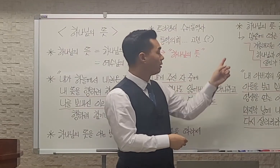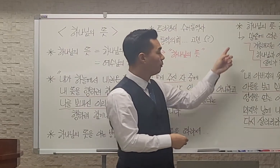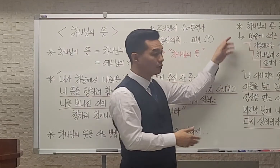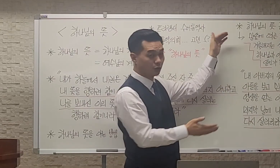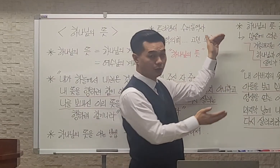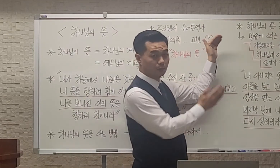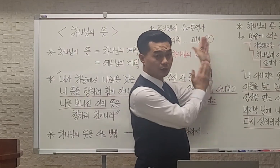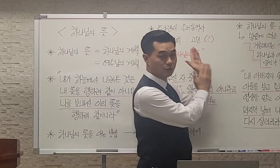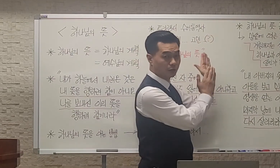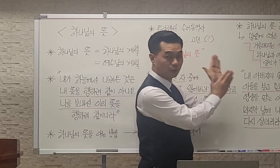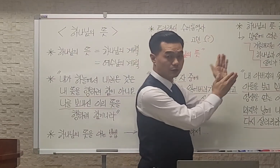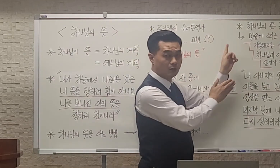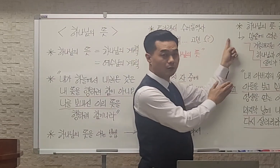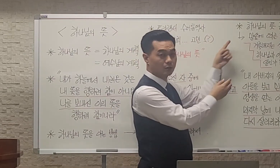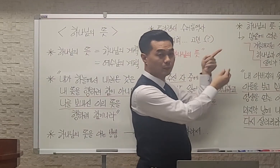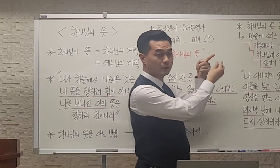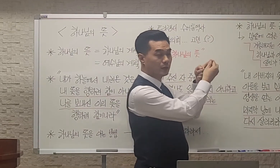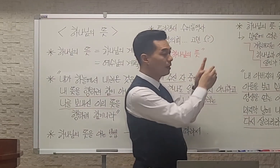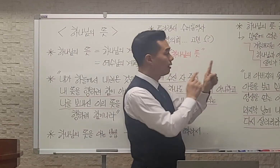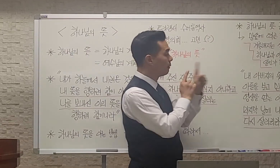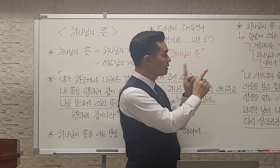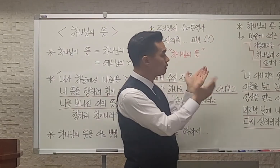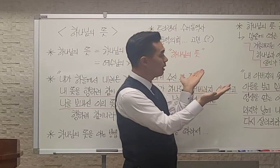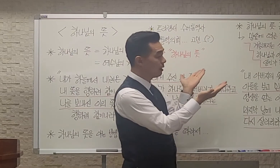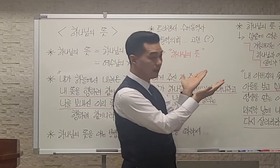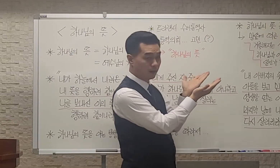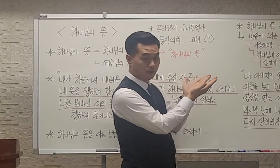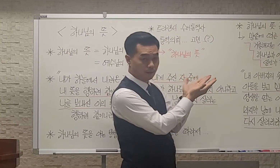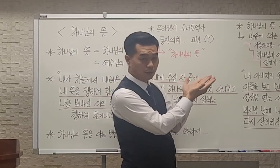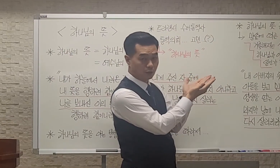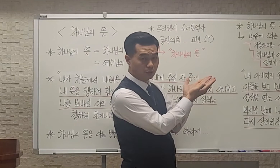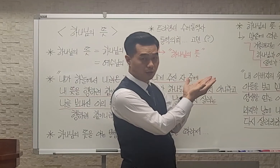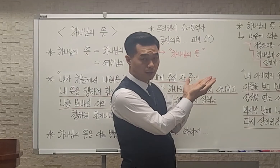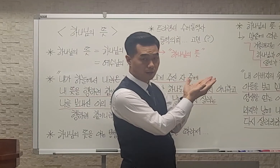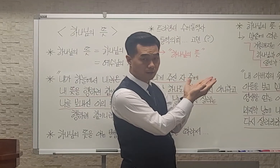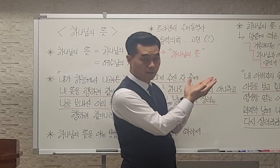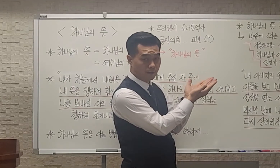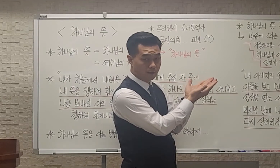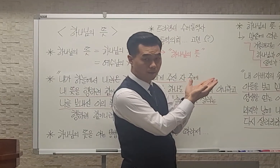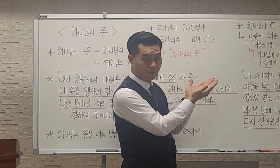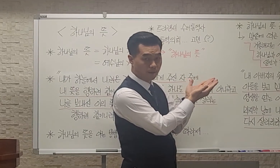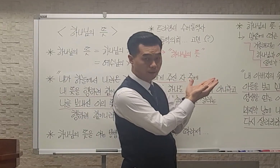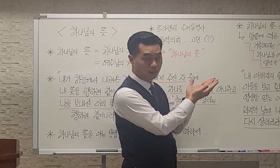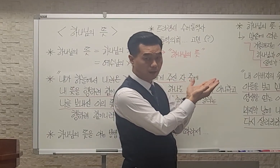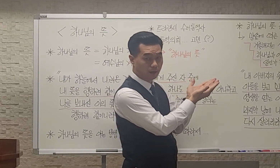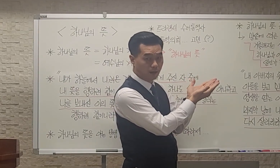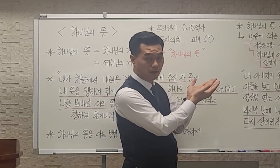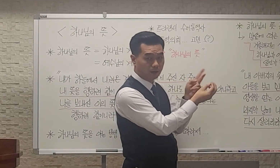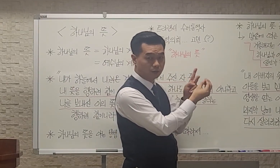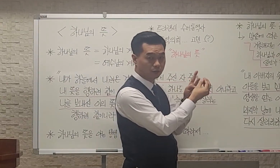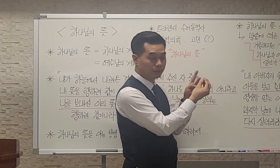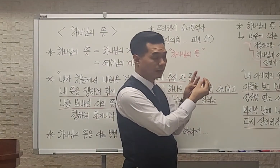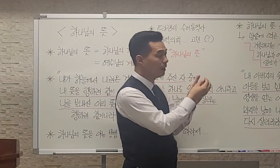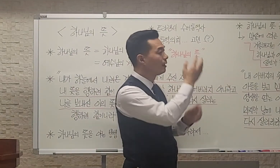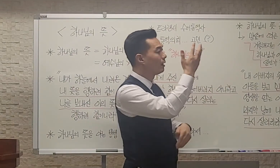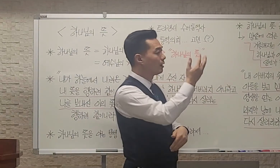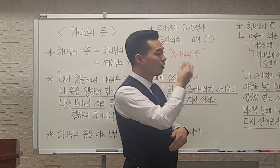그러면 정리해보세요. 첫 번째, 말씀에 맞춰볼 때 합당한가? 두 번째,